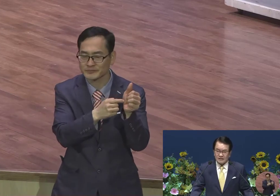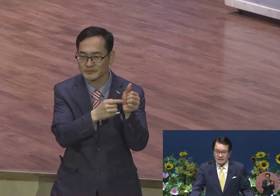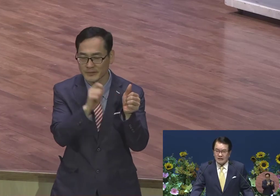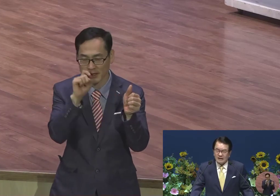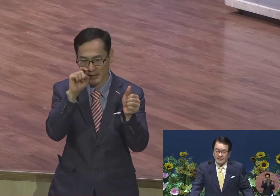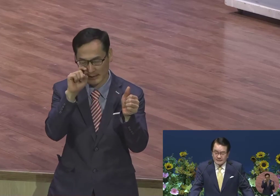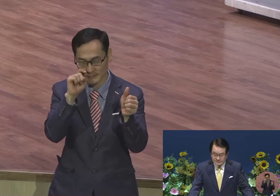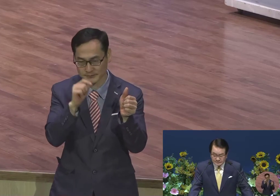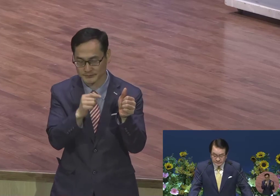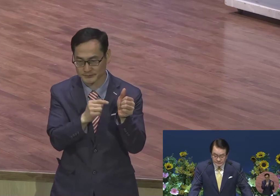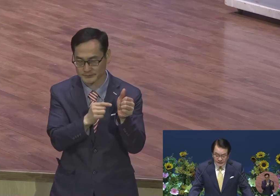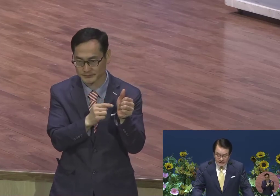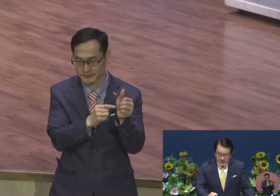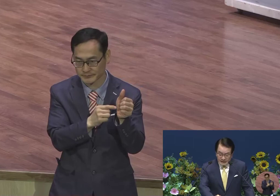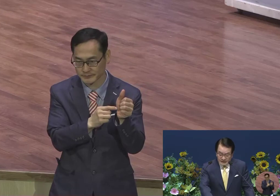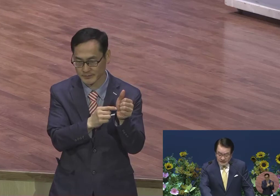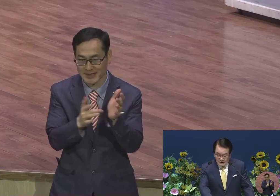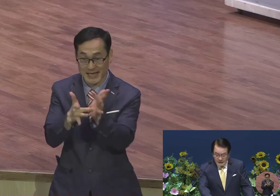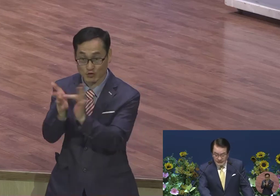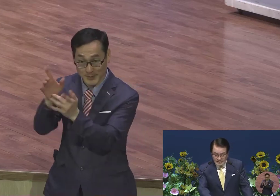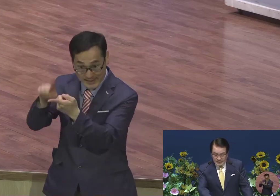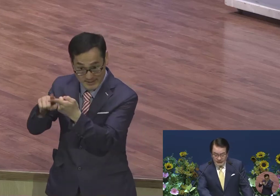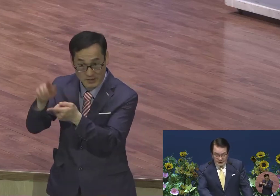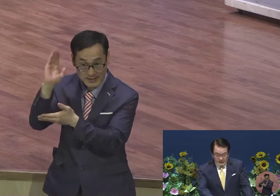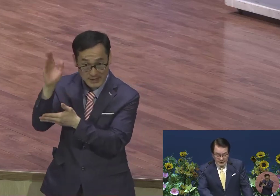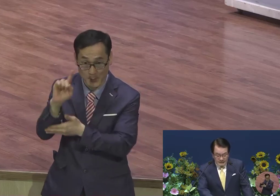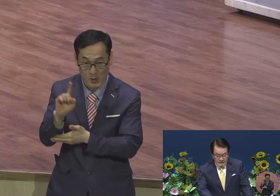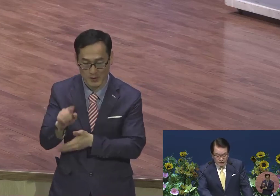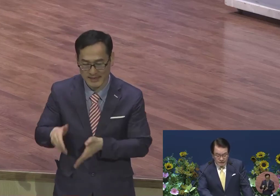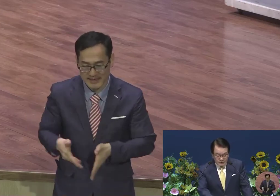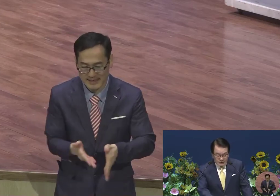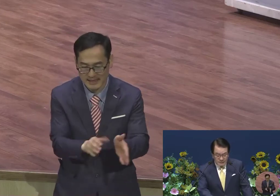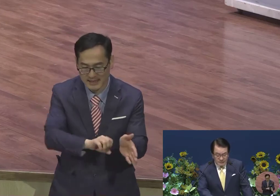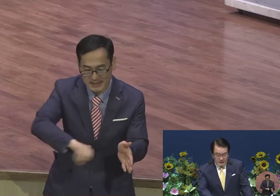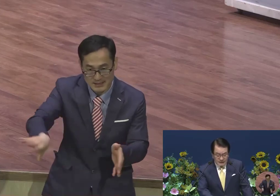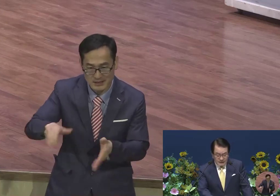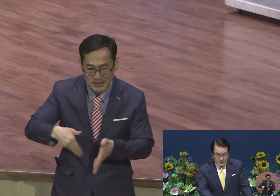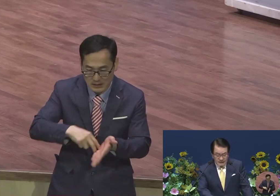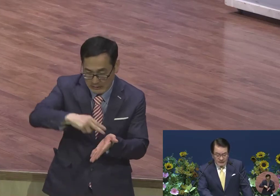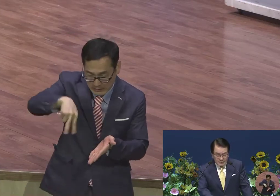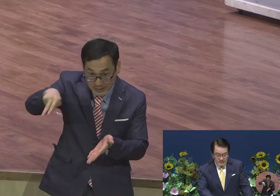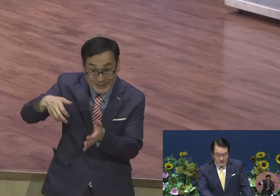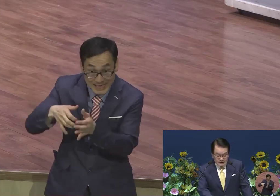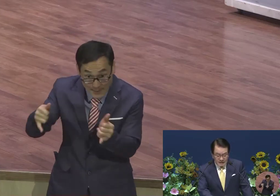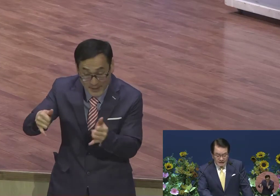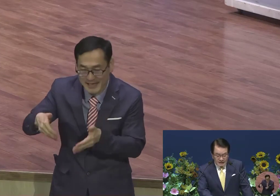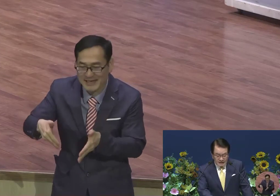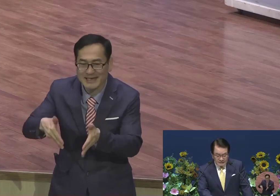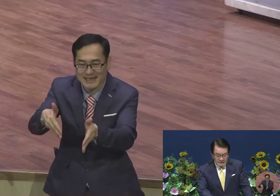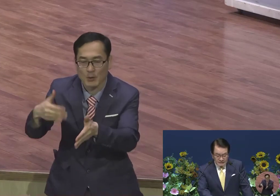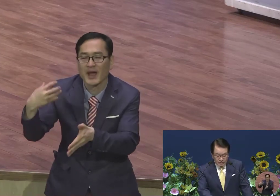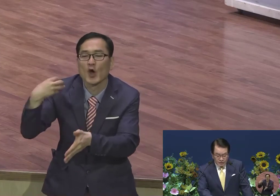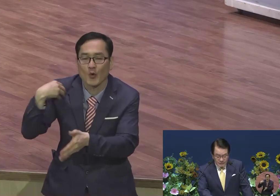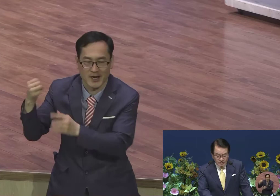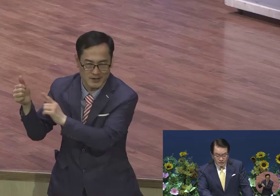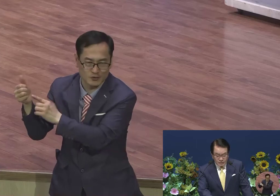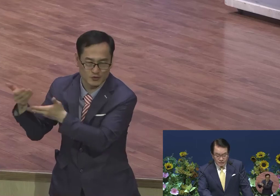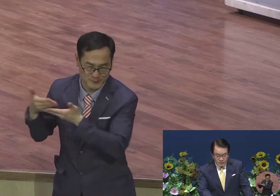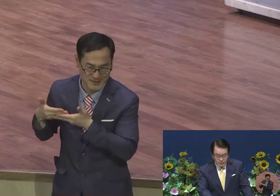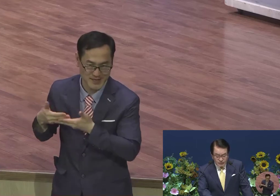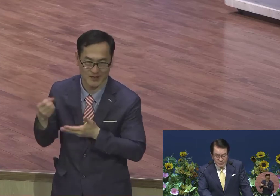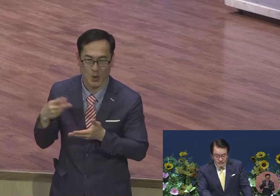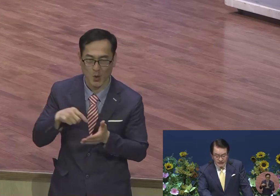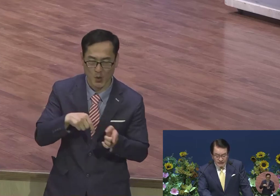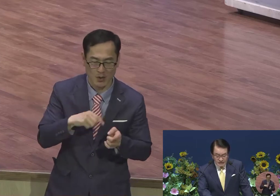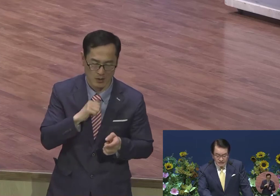찬양 비사단 건데 길 잃은 자에게 거부는 길입니다 헐벗은 자에게 옷이고